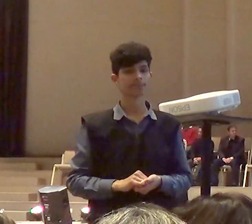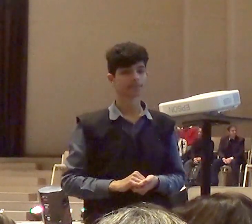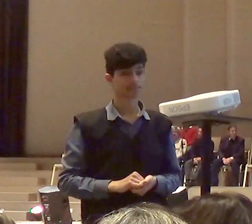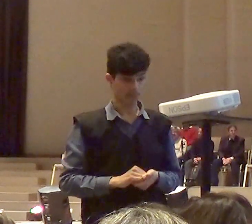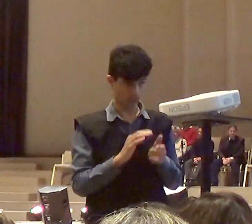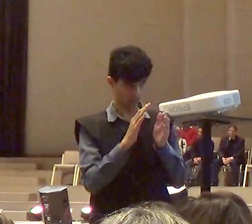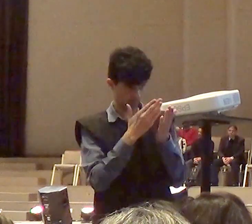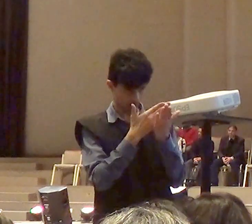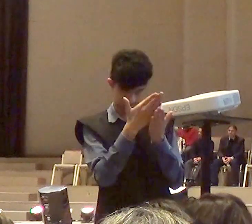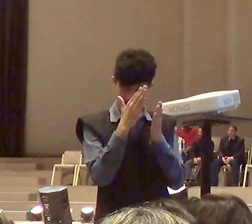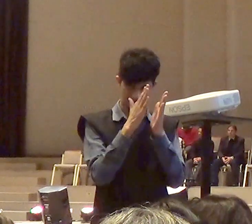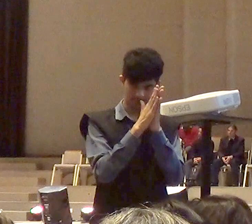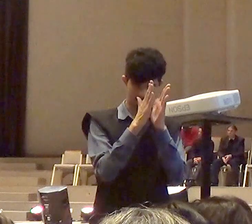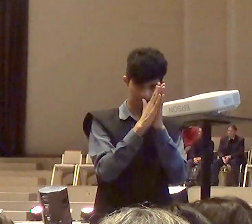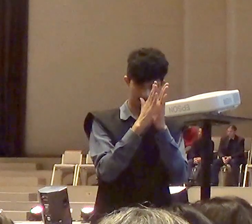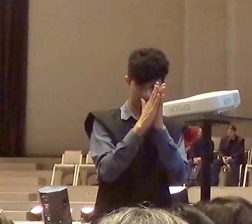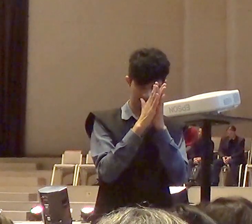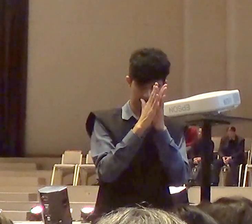vamos orar